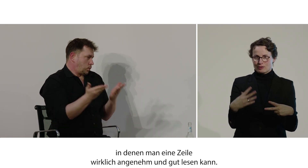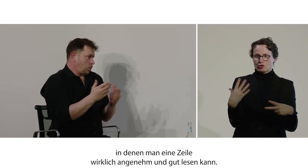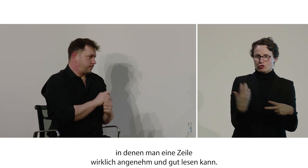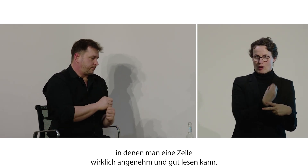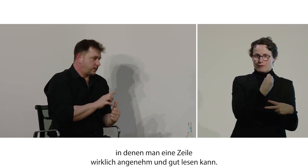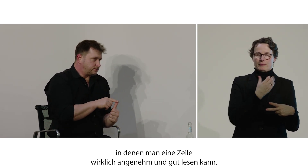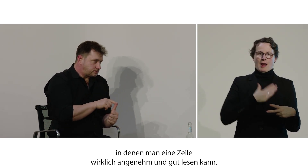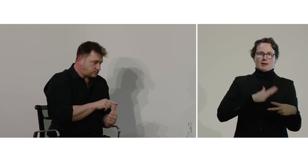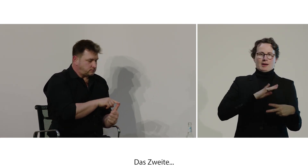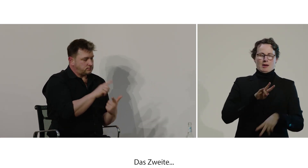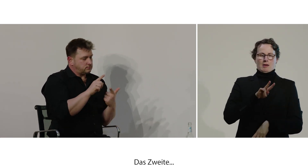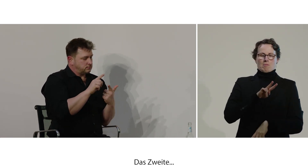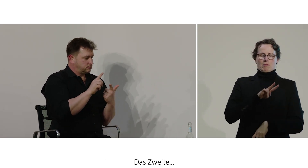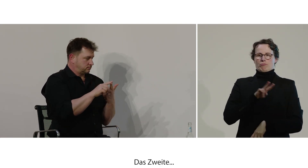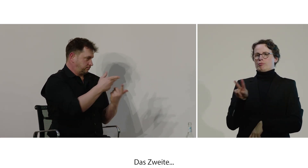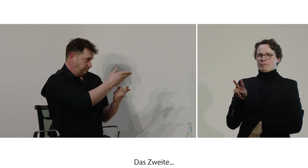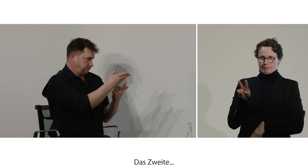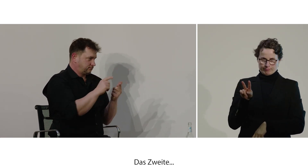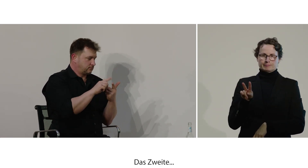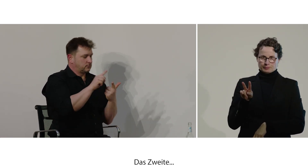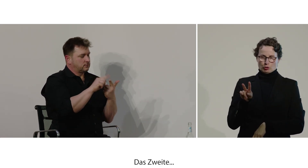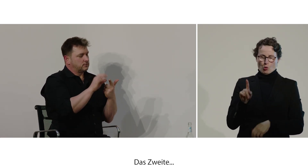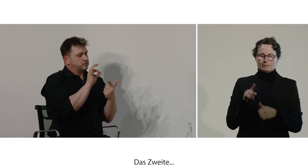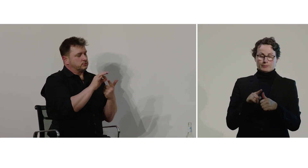angenehm und gut lesen kann. Das zweite,